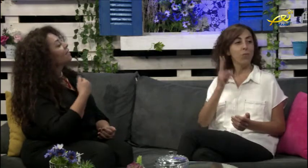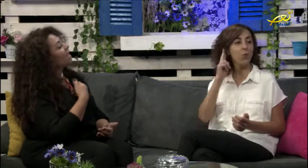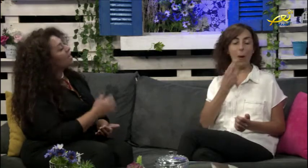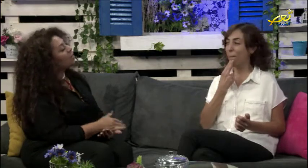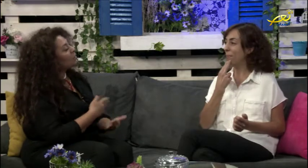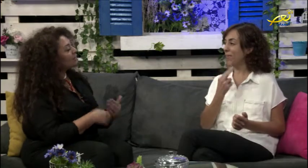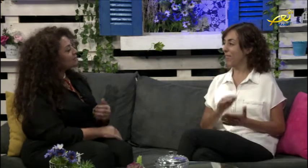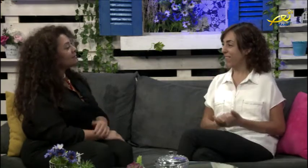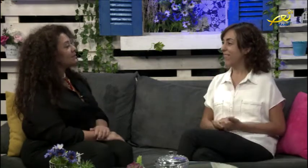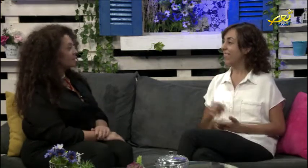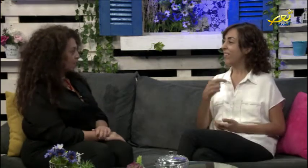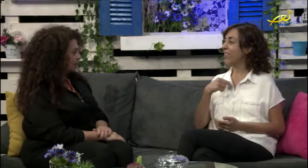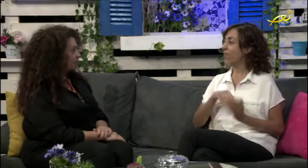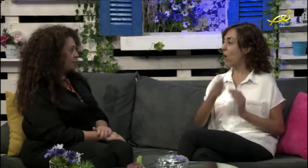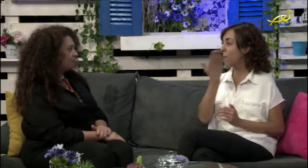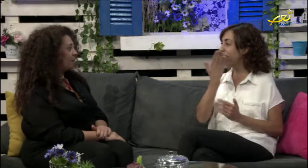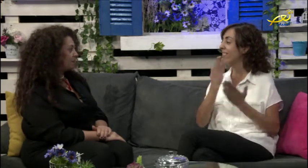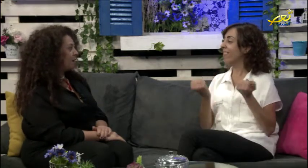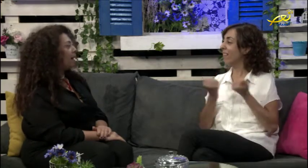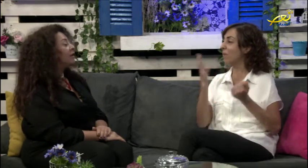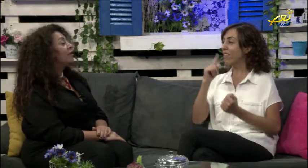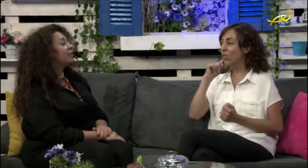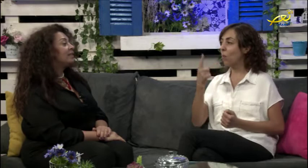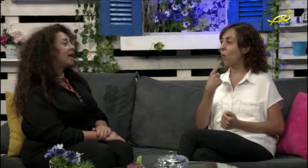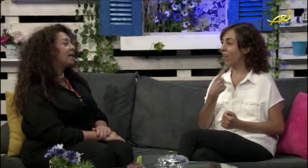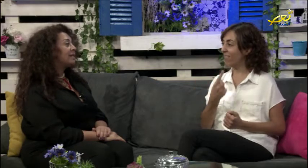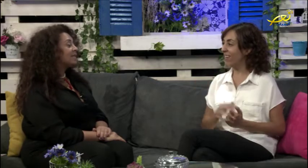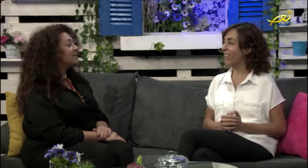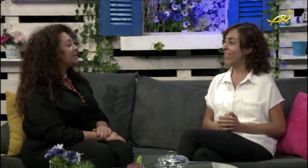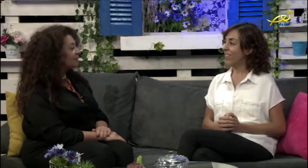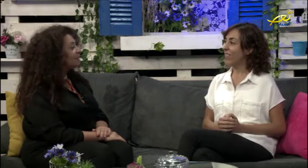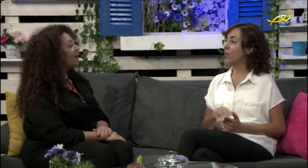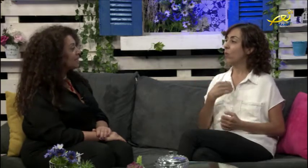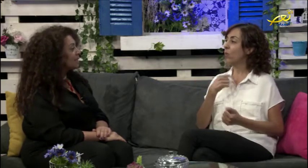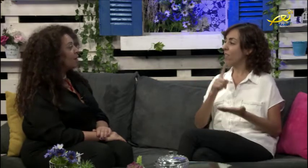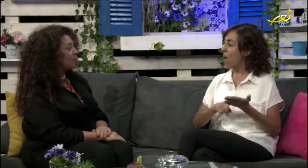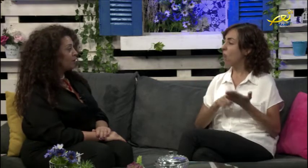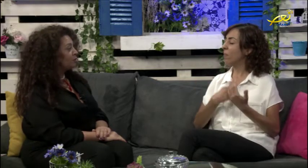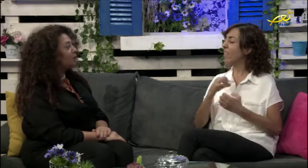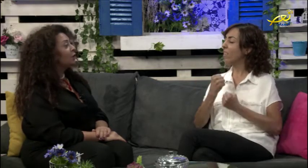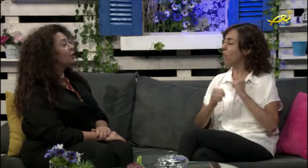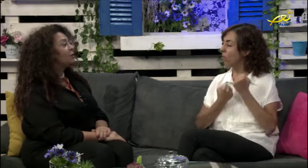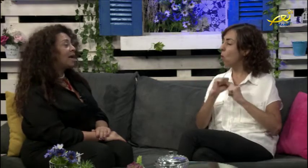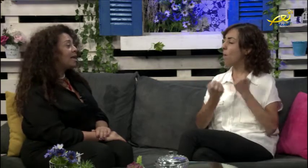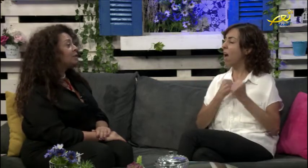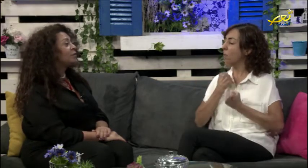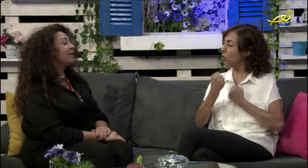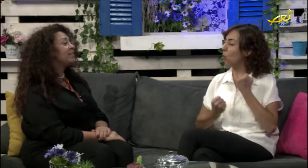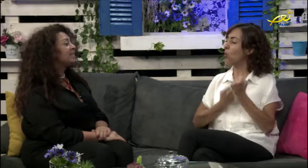أنا ولدت ما بسمع، فتت على مدرسة التدريب على السمع والنطق وتعلمت، وكان في